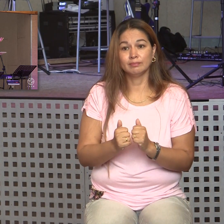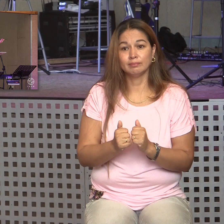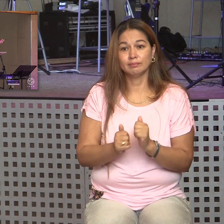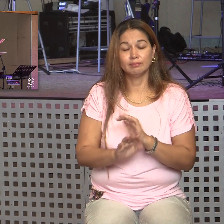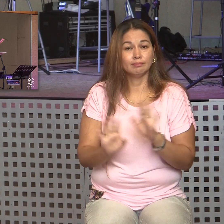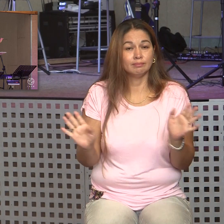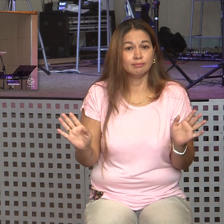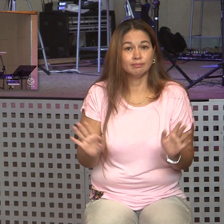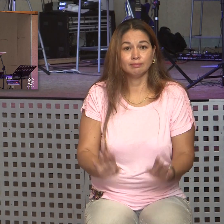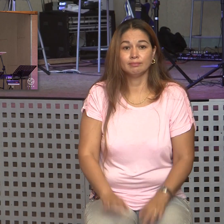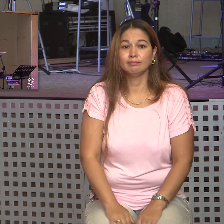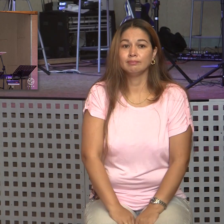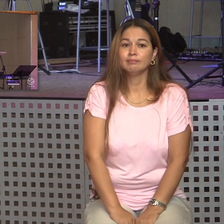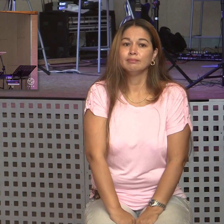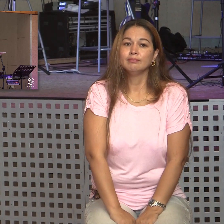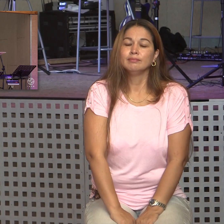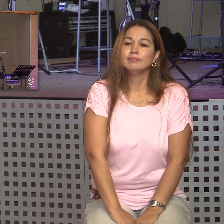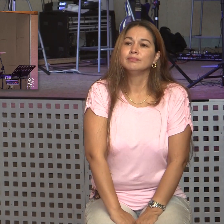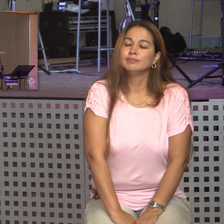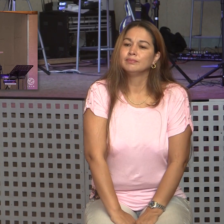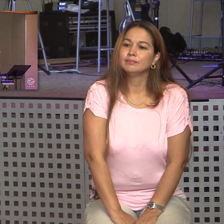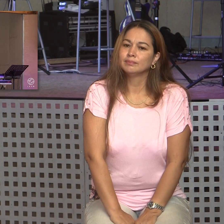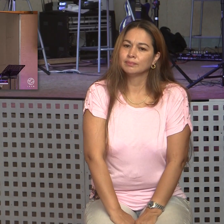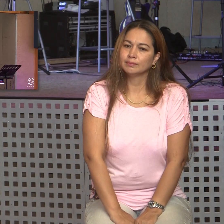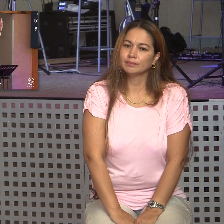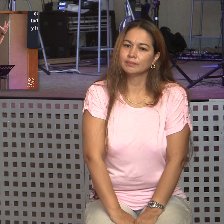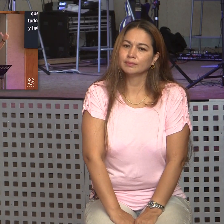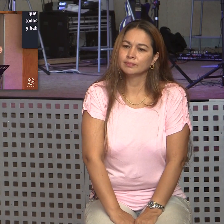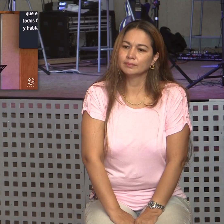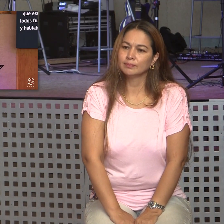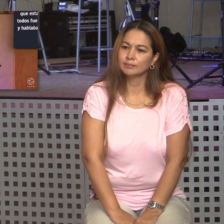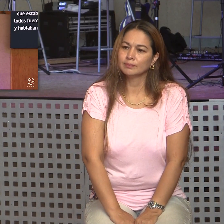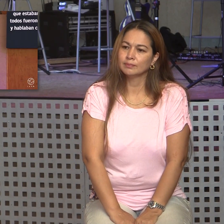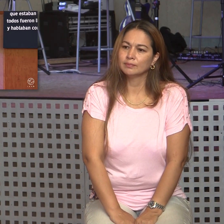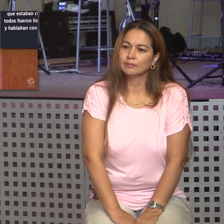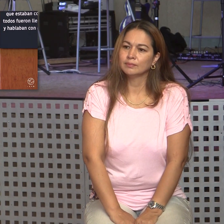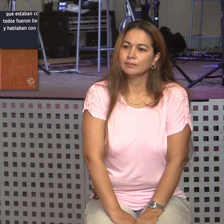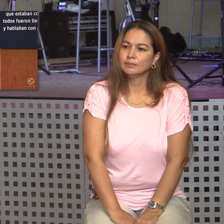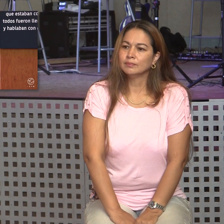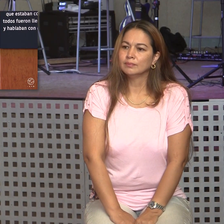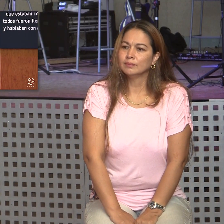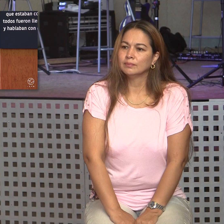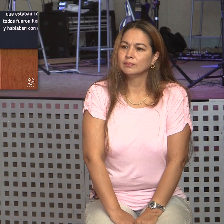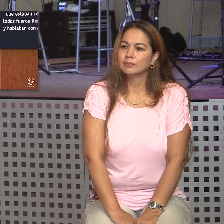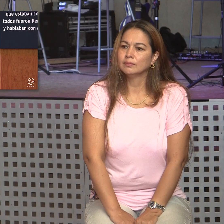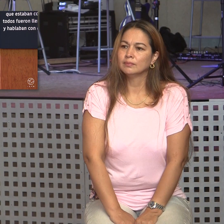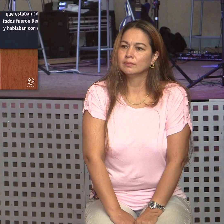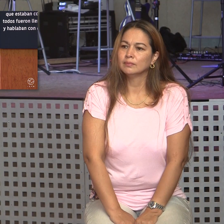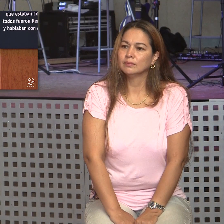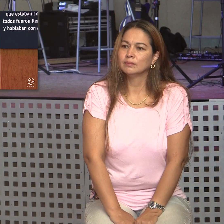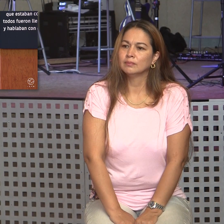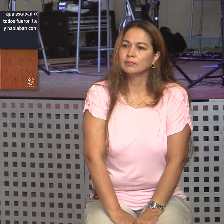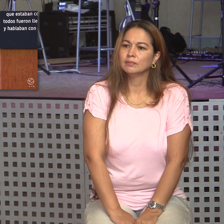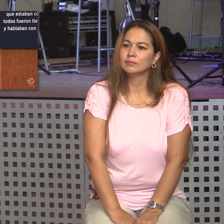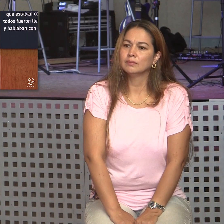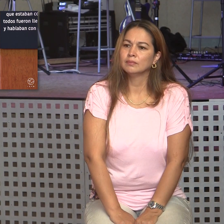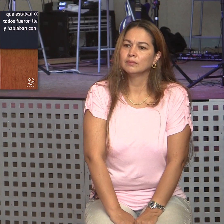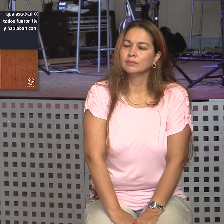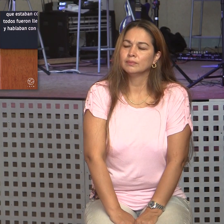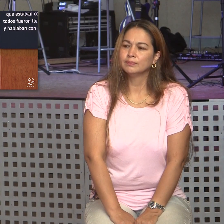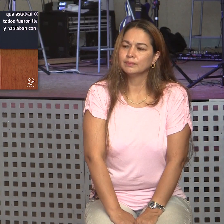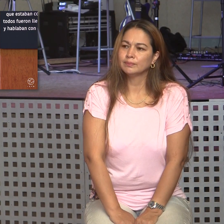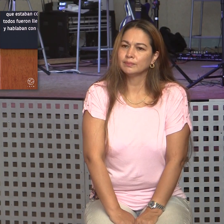Lógica y elemental. Nosotros estamos esperando a ver qué pasa, a ver si pasa algo, a ver si el Espíritu Santo... Pero la